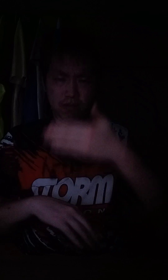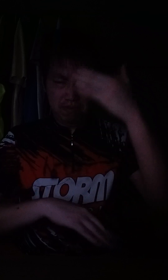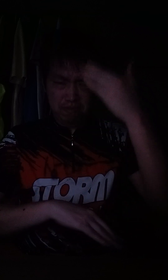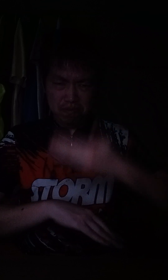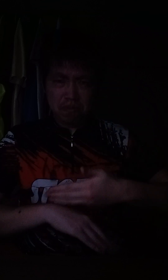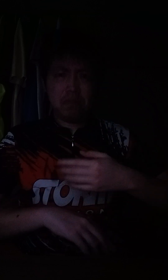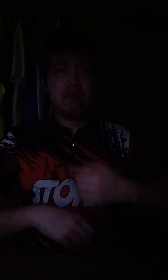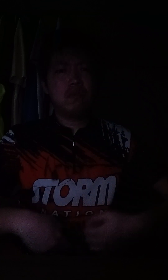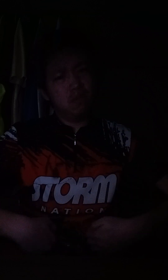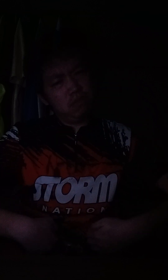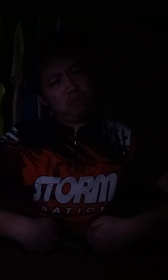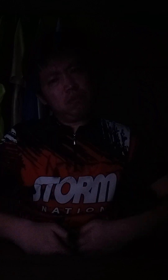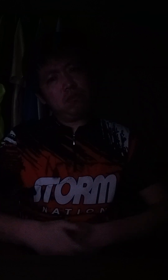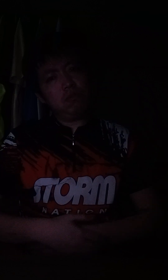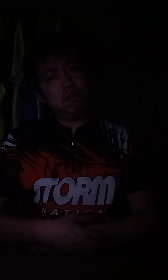걱정입니다.